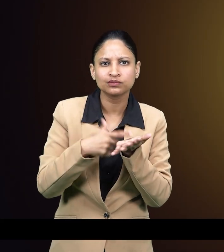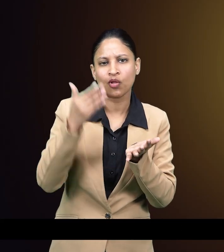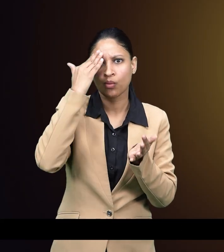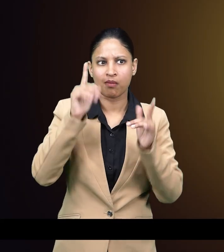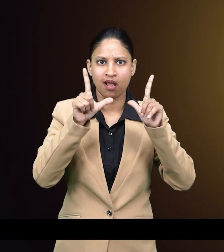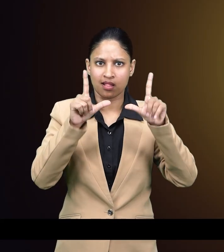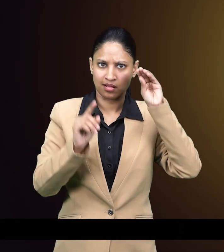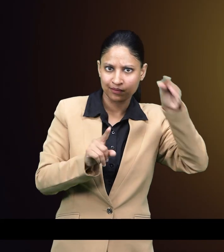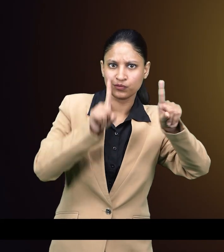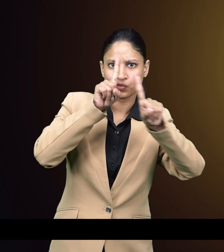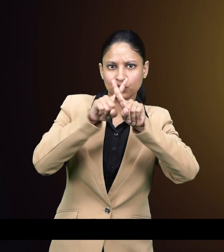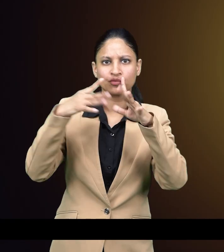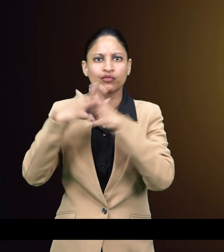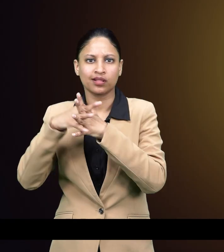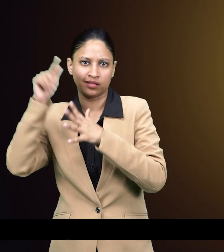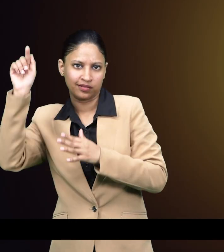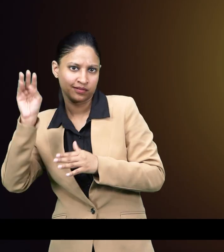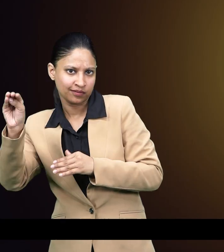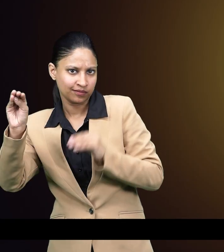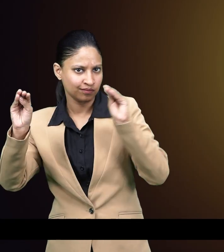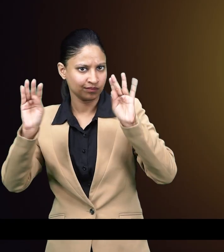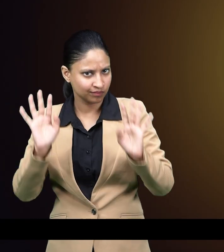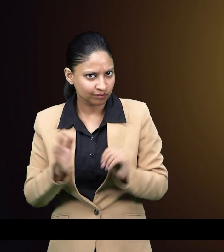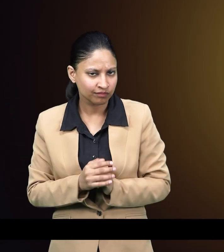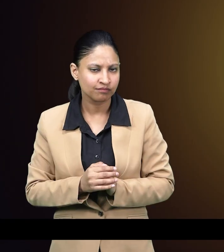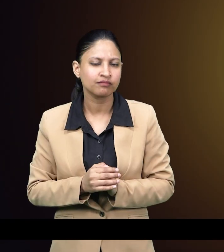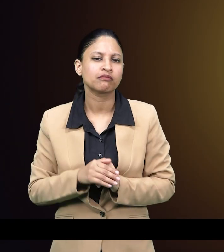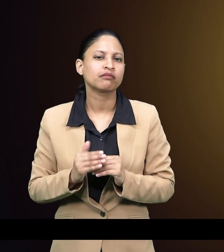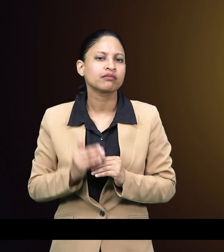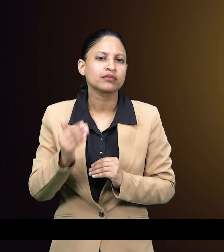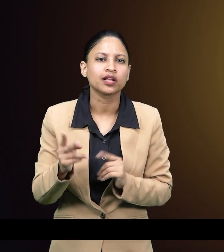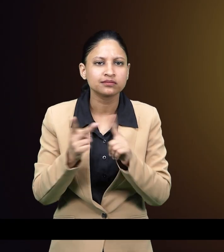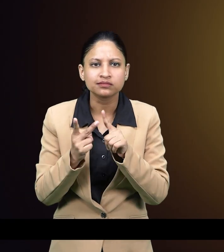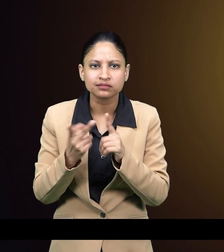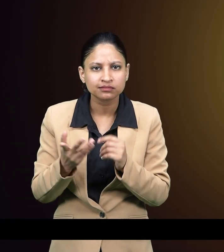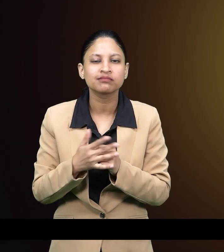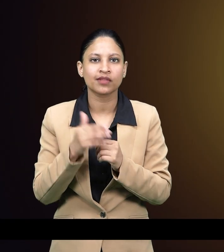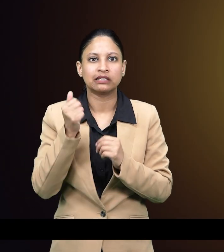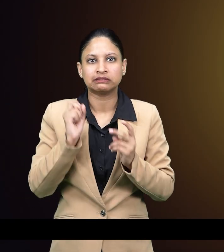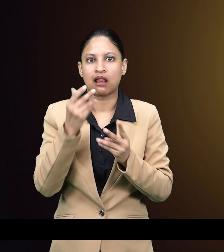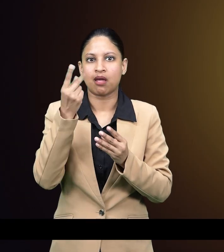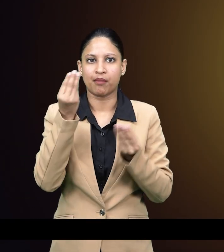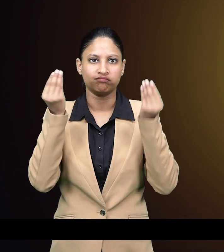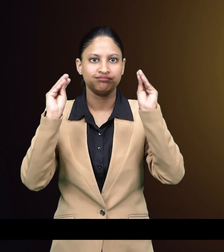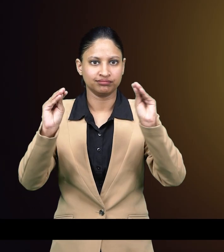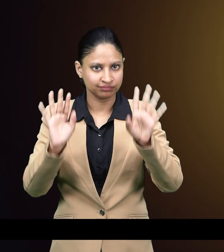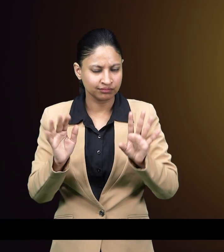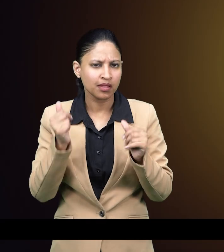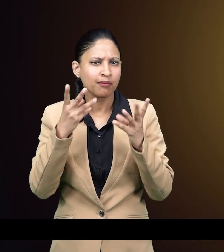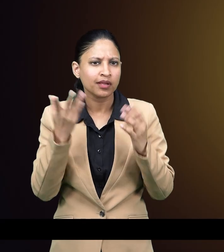टप्पा 1 सूत्र लिहा. क्षेत्रफळ बरोबर लांबी गुणिले रुंदी. टप्पा 2 किमती